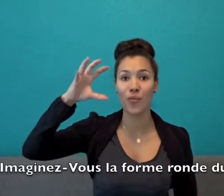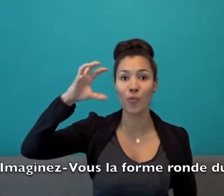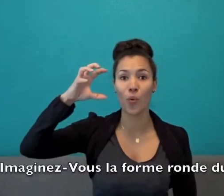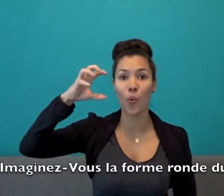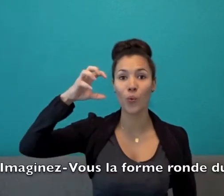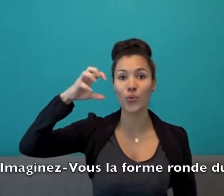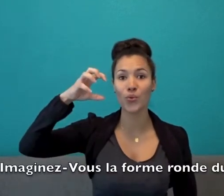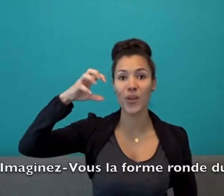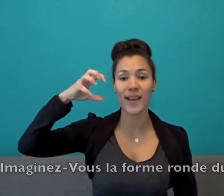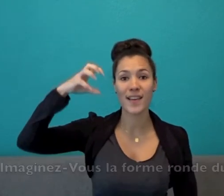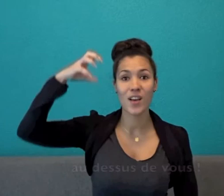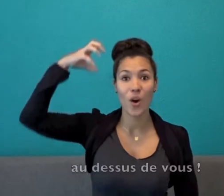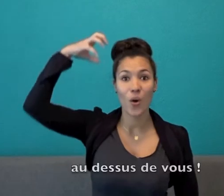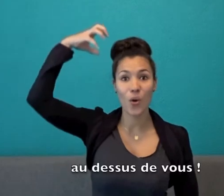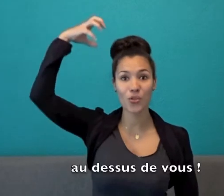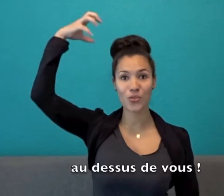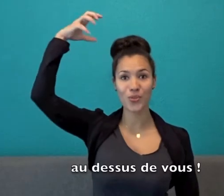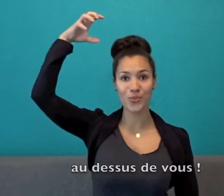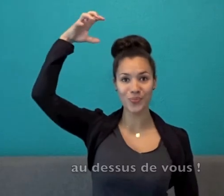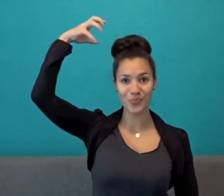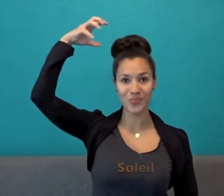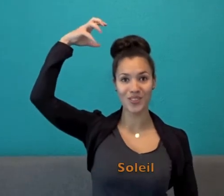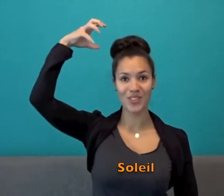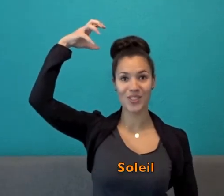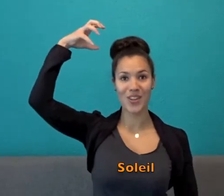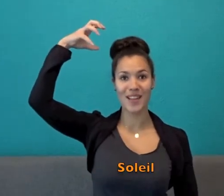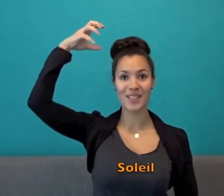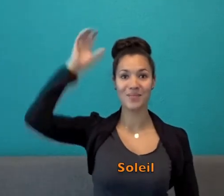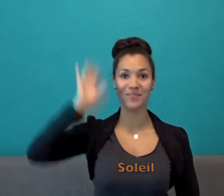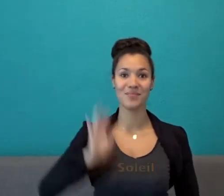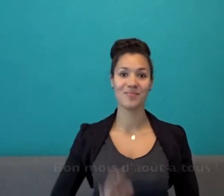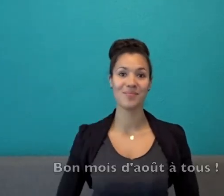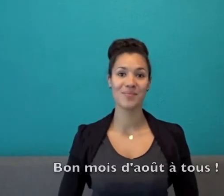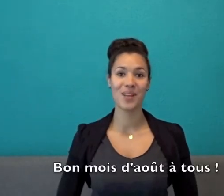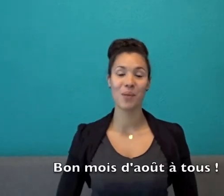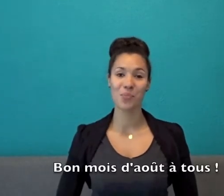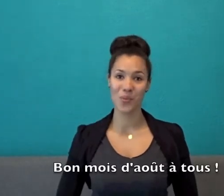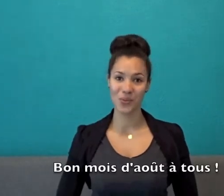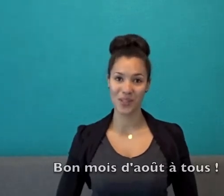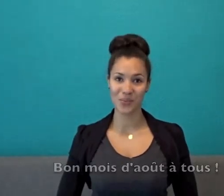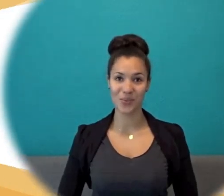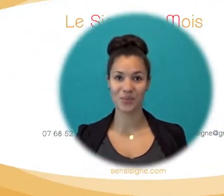forme ronde du Soleil au-dessus de vous, Soleil. Bon mois d'août à tous.